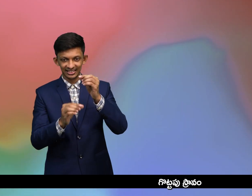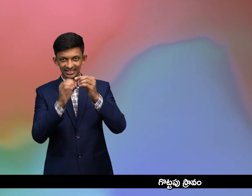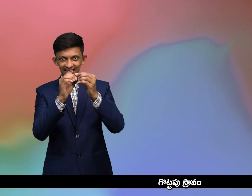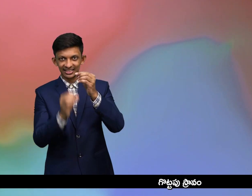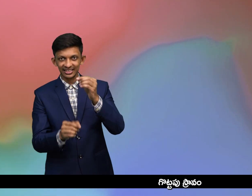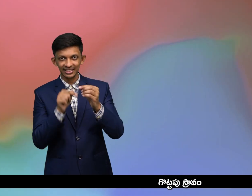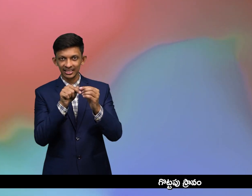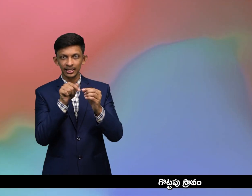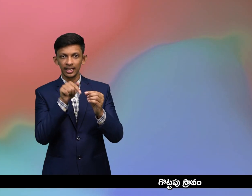గొట్టపు స్రావం